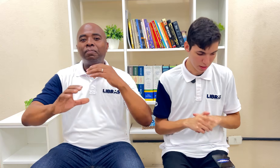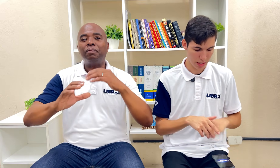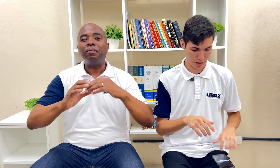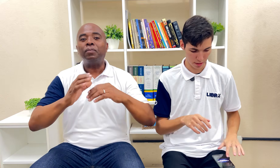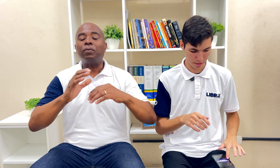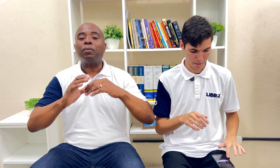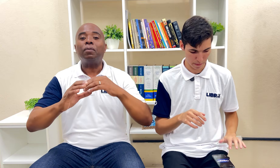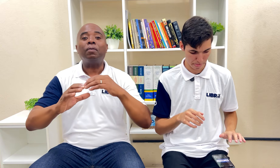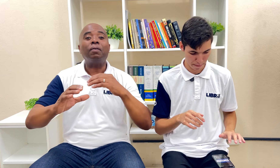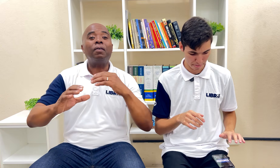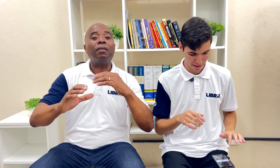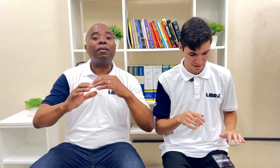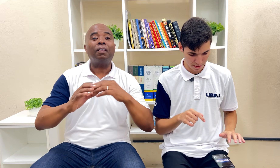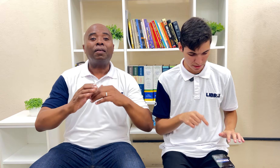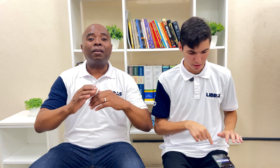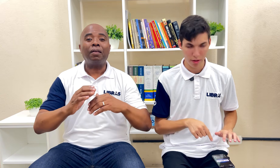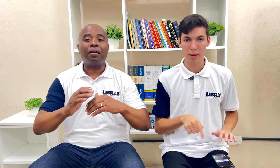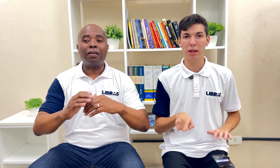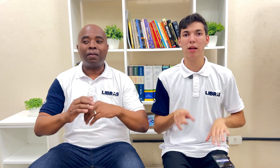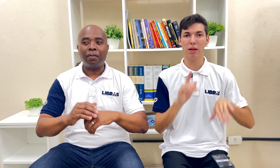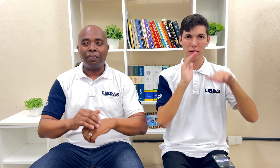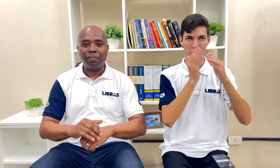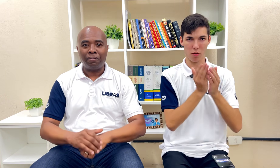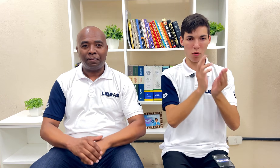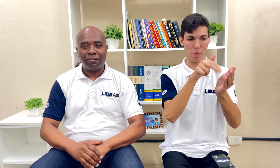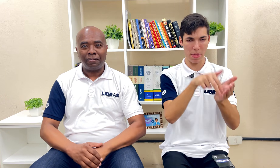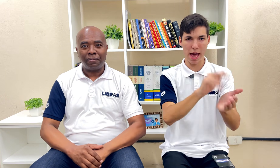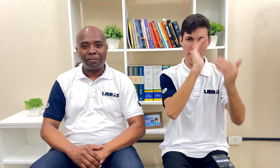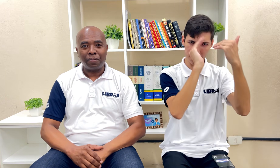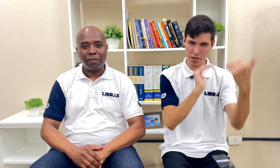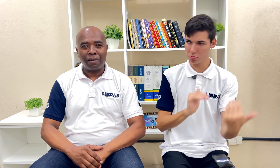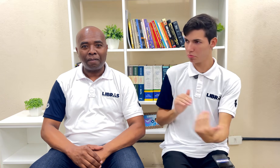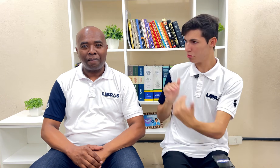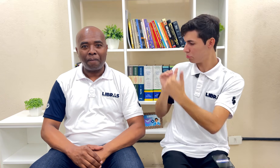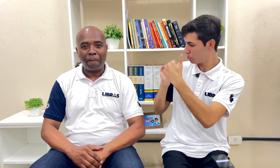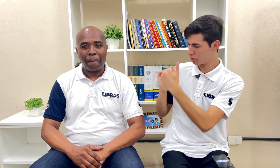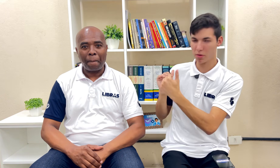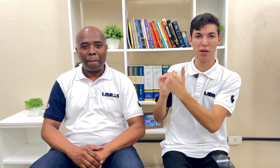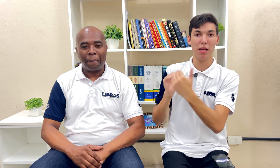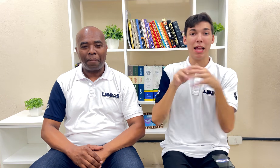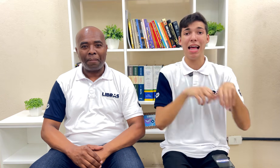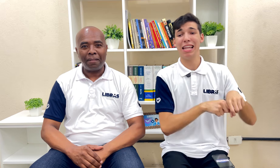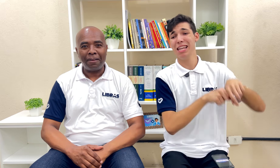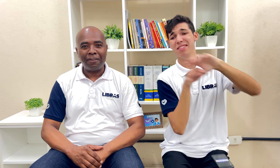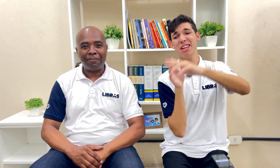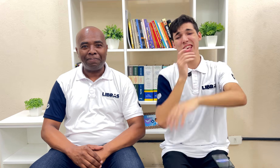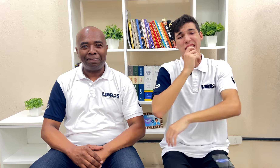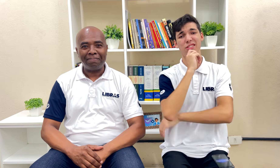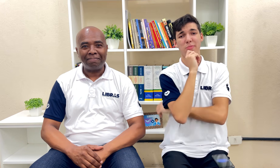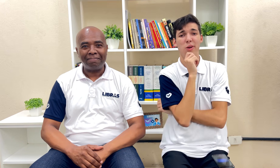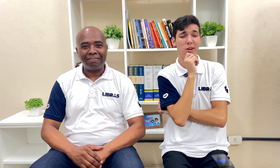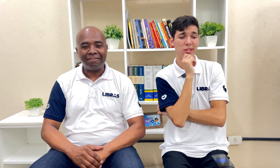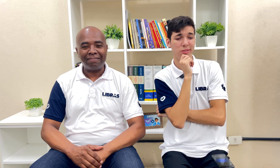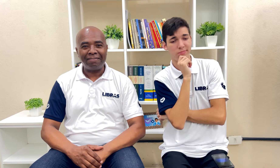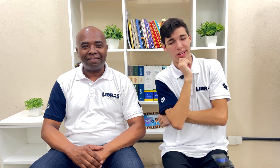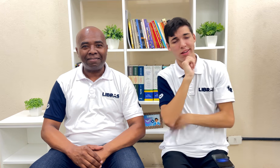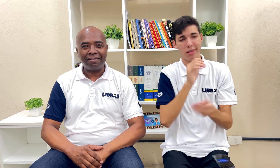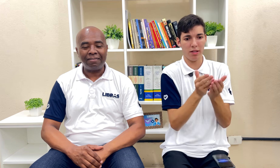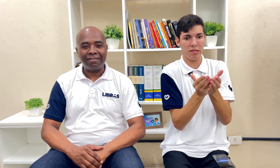Aqui. Tramita pela tua palavra, agora Obedece. nós lançaremos. Lança a rede, debocha. Aí aqui ele